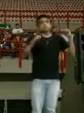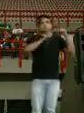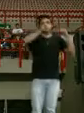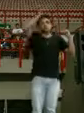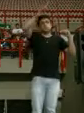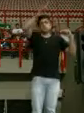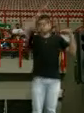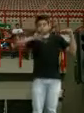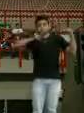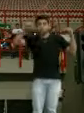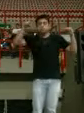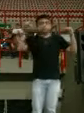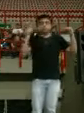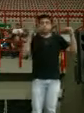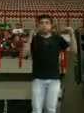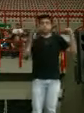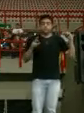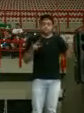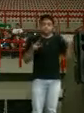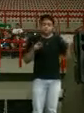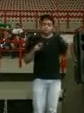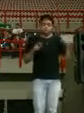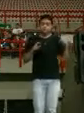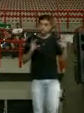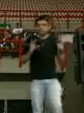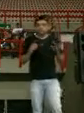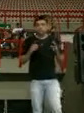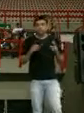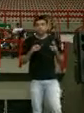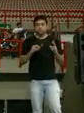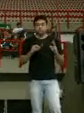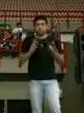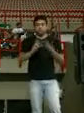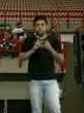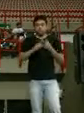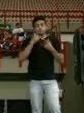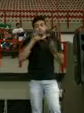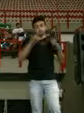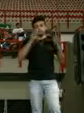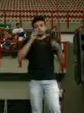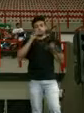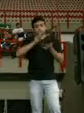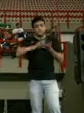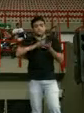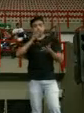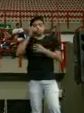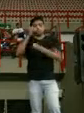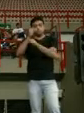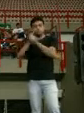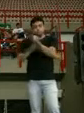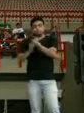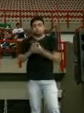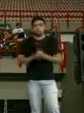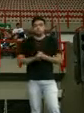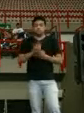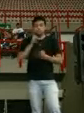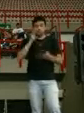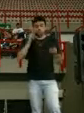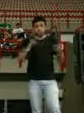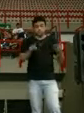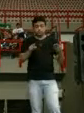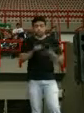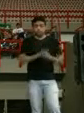alta frequência, alta frequência. Pessoal, diga se é verdadeiro ou se é falso. Olha para a